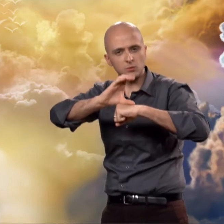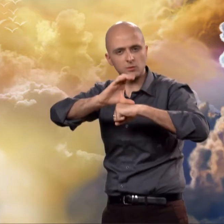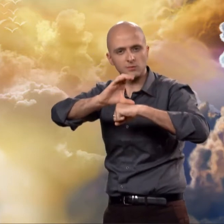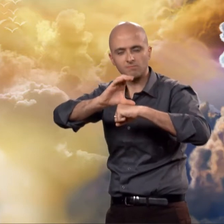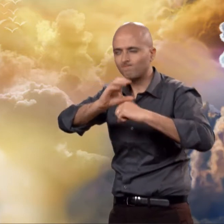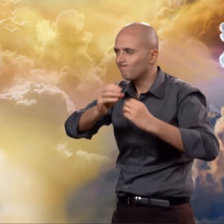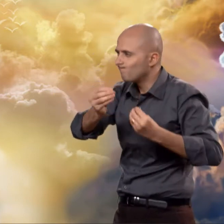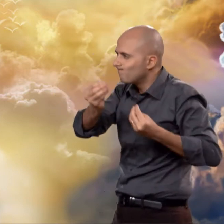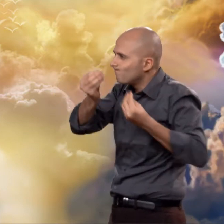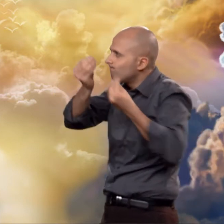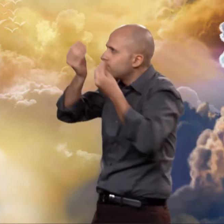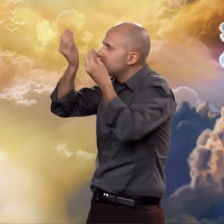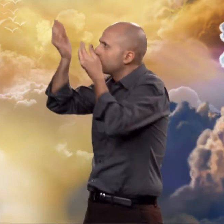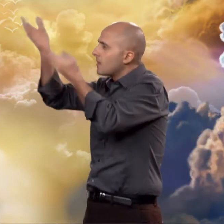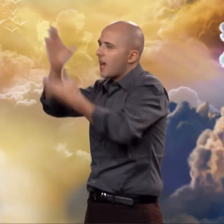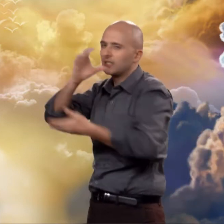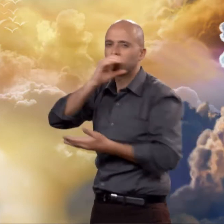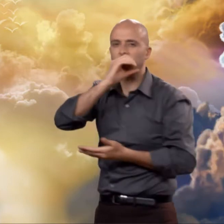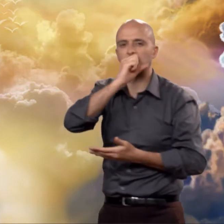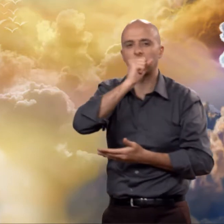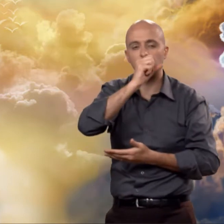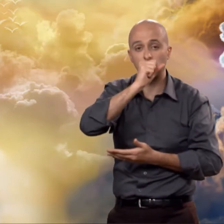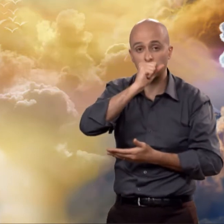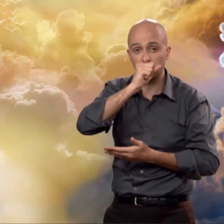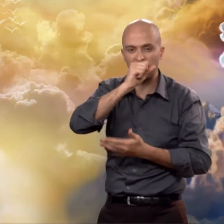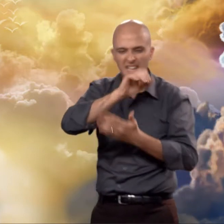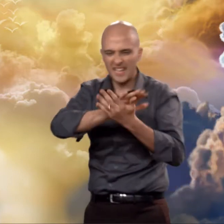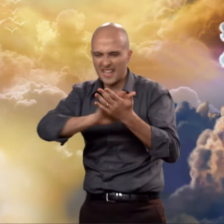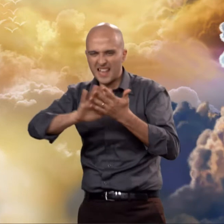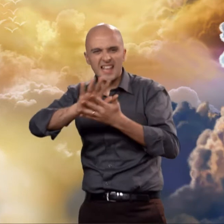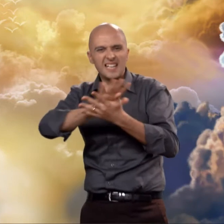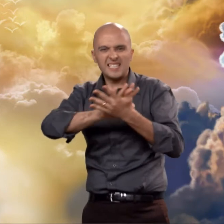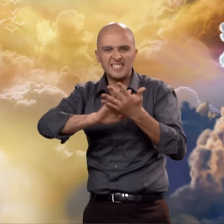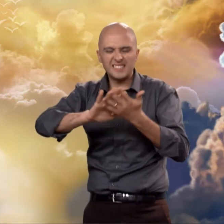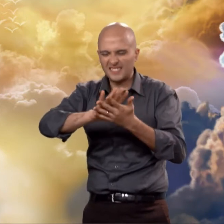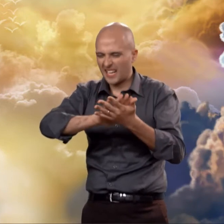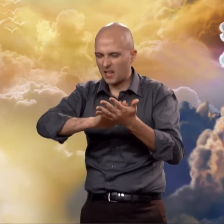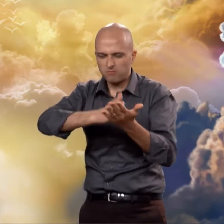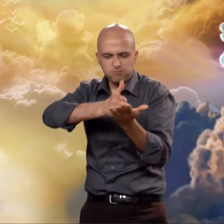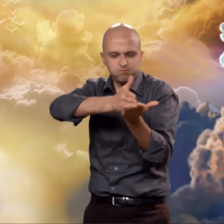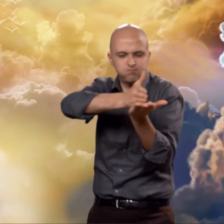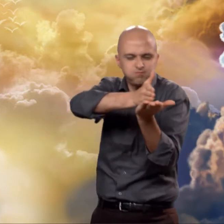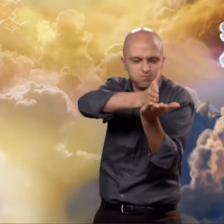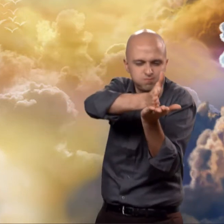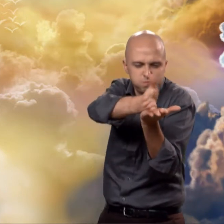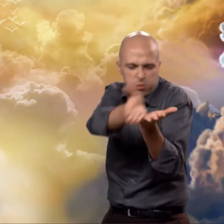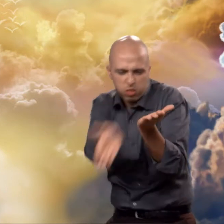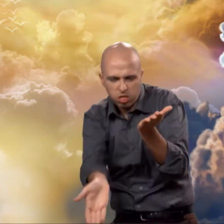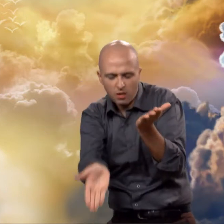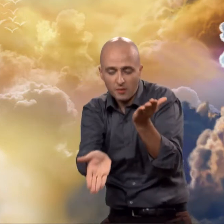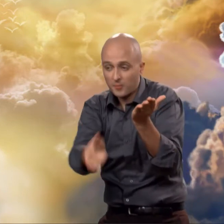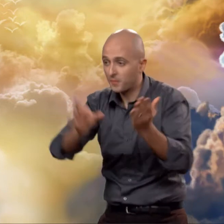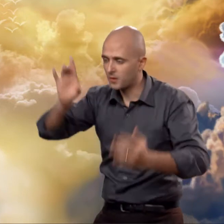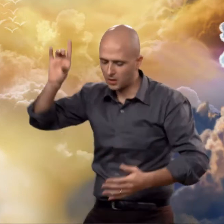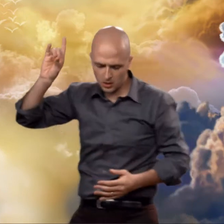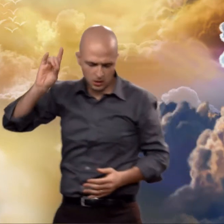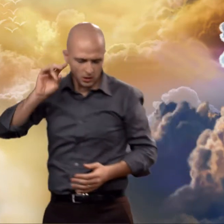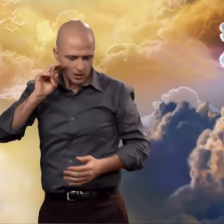a mensagem das boas novas. O Senhor ordena: guarde o mandamento com cuidado e cele a lei entre os